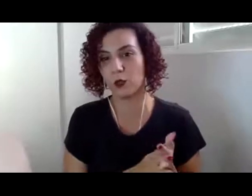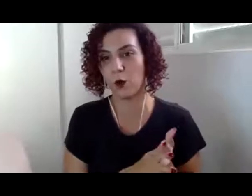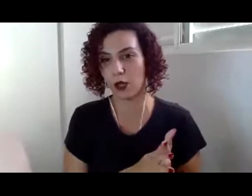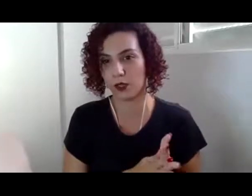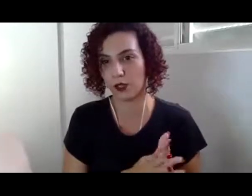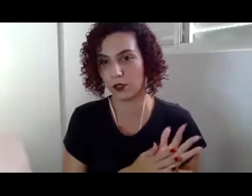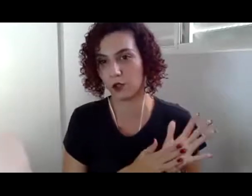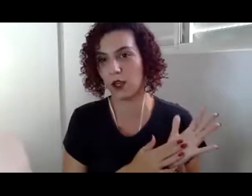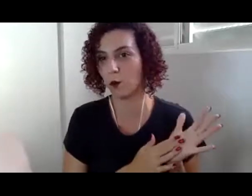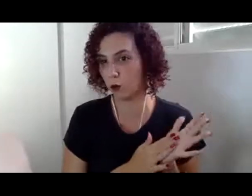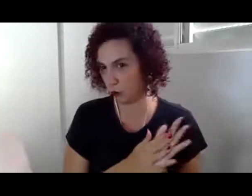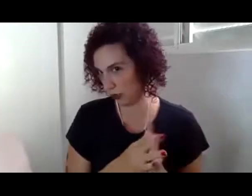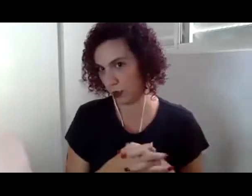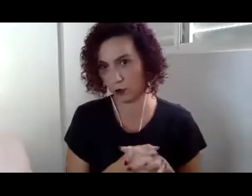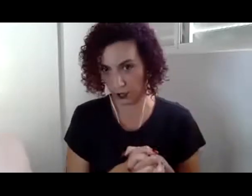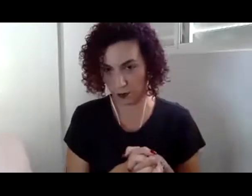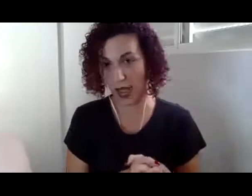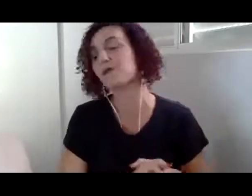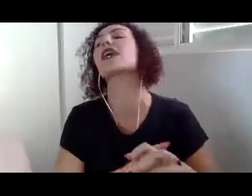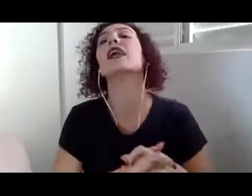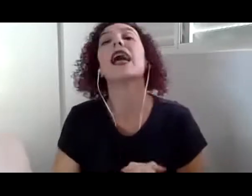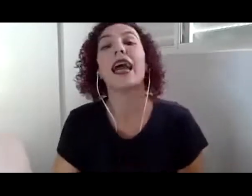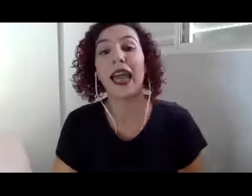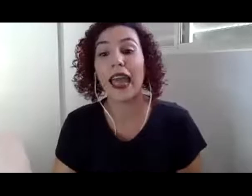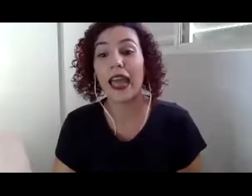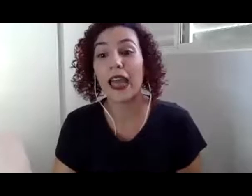vencedor do Oscar de algum ano, que eu não vou lembrar,